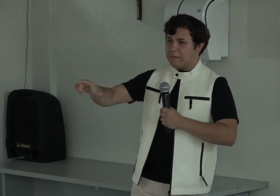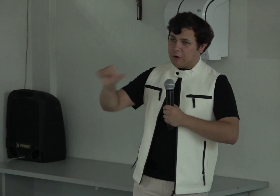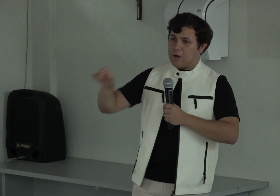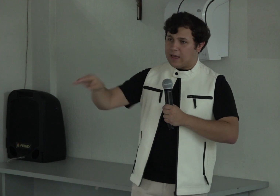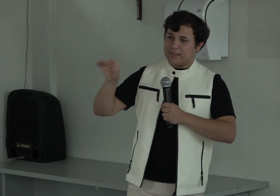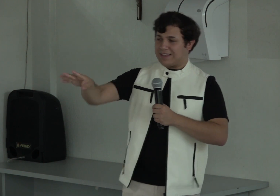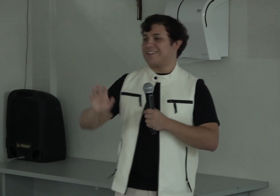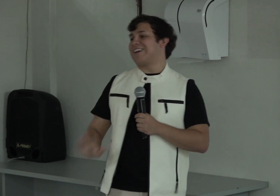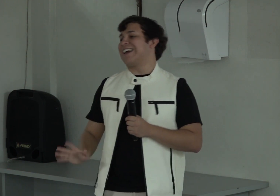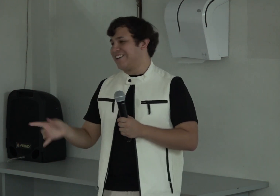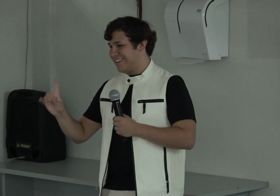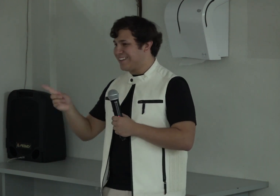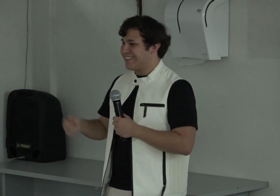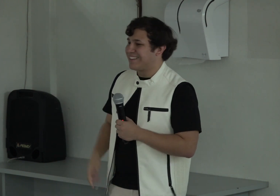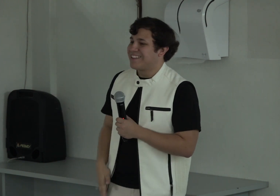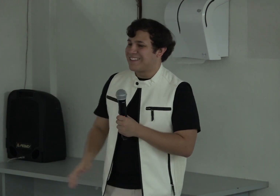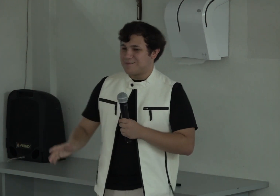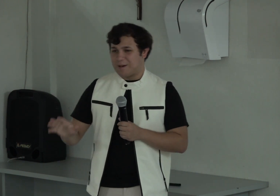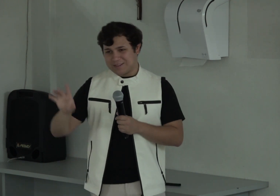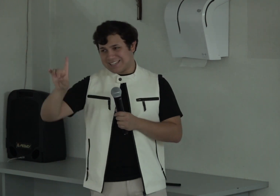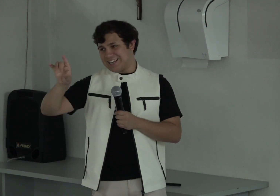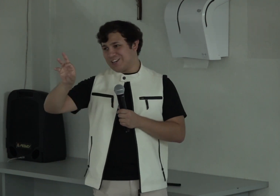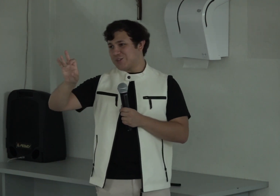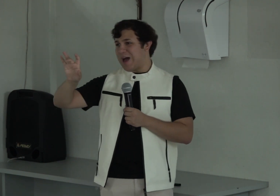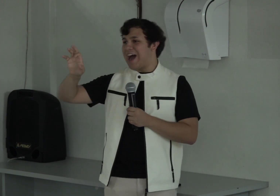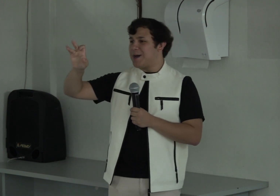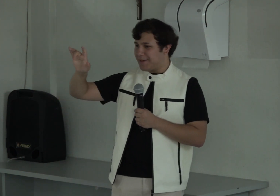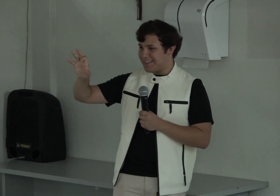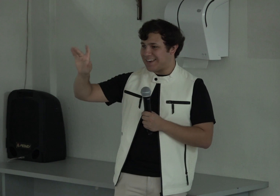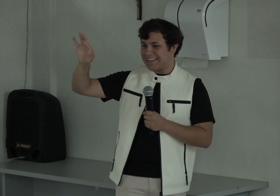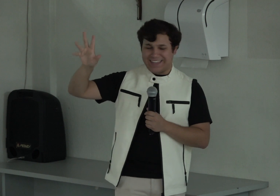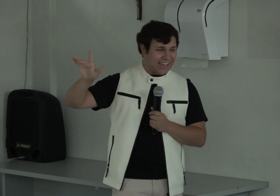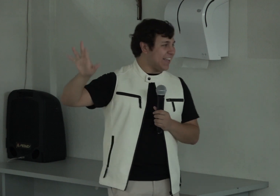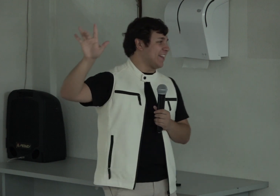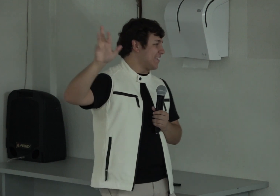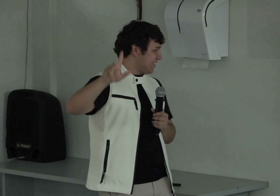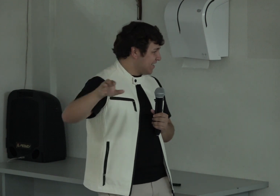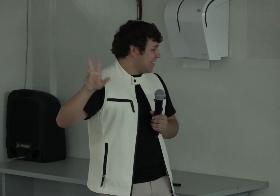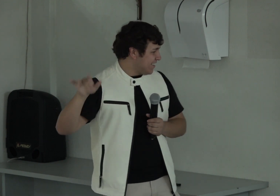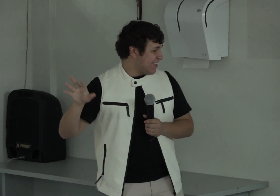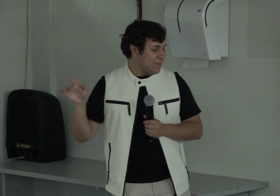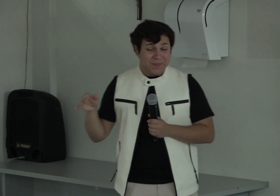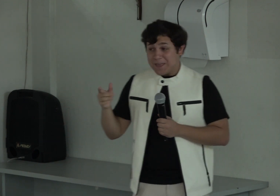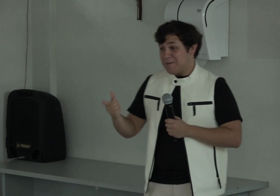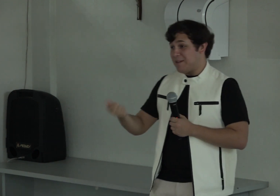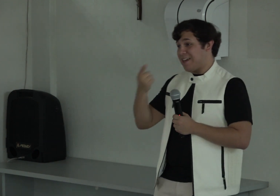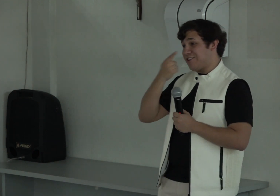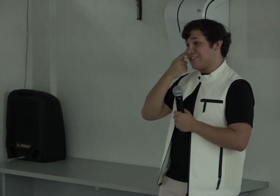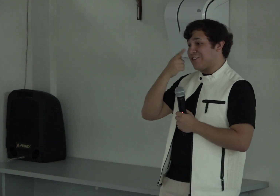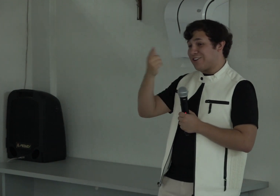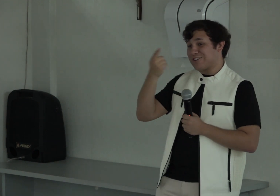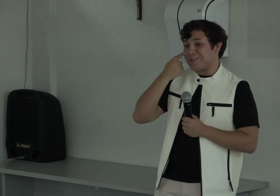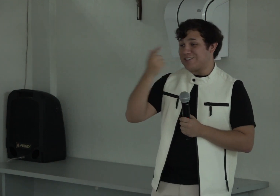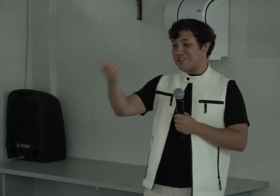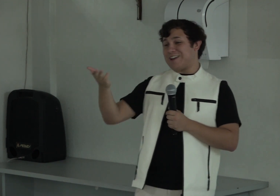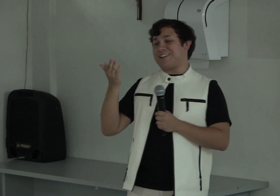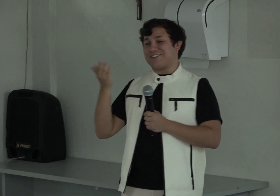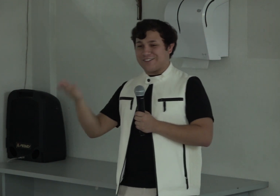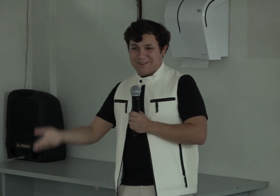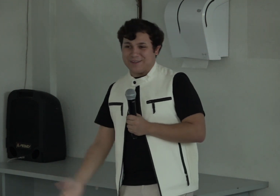hablo así, ¿ok? No. Vamos a hacerlo suave, tranquilo. ¿Okay? Mirando los ojos cuando estoy hablando con una